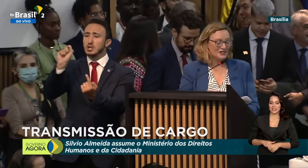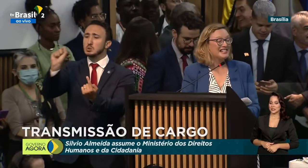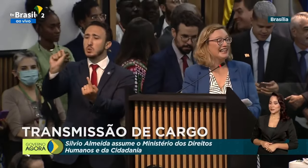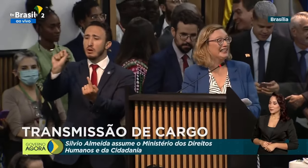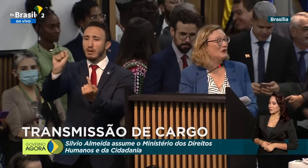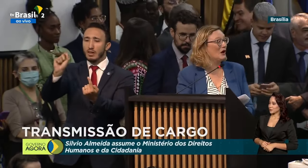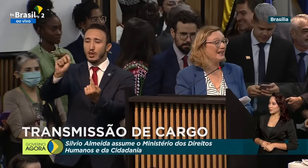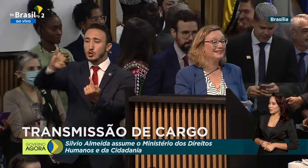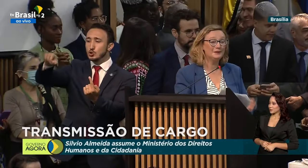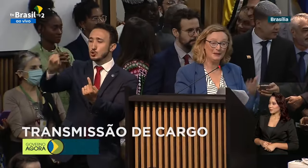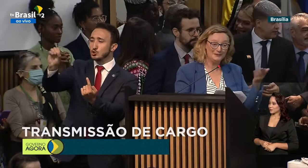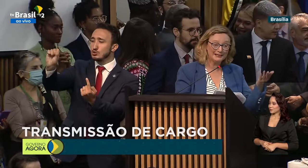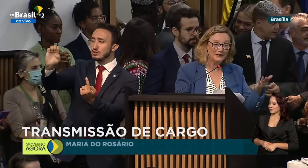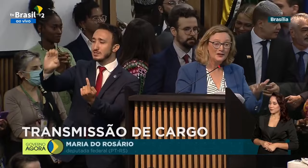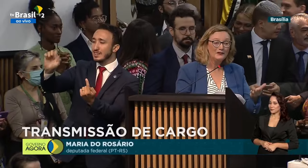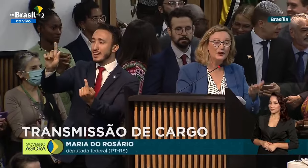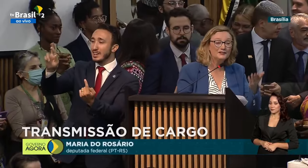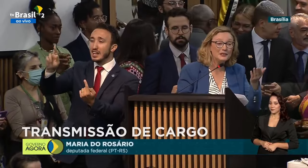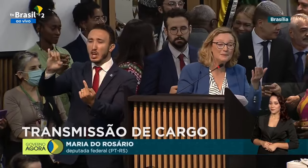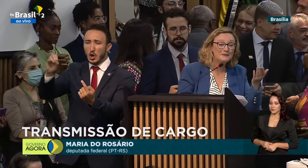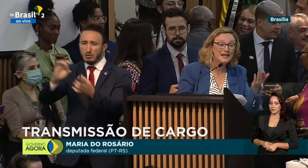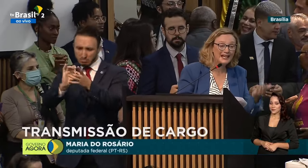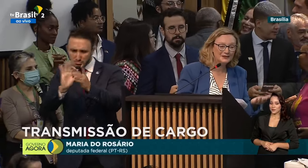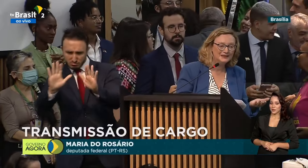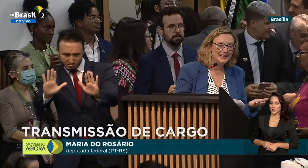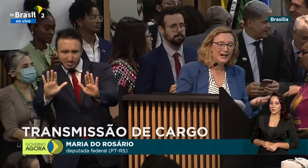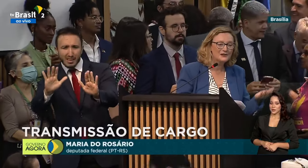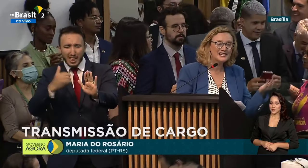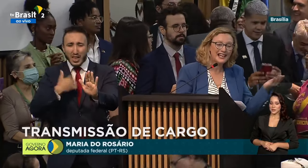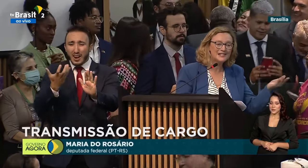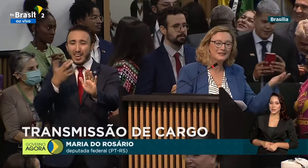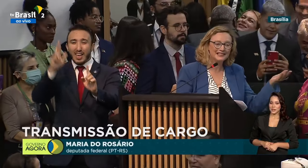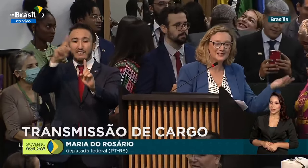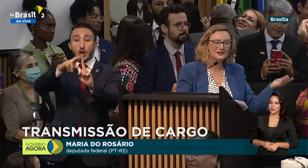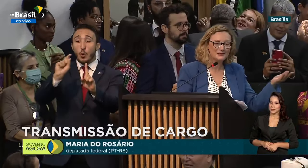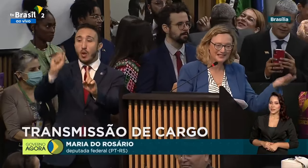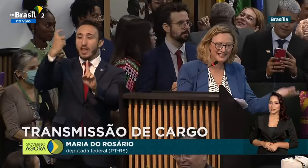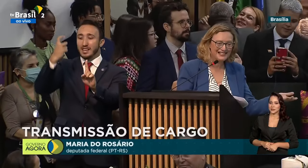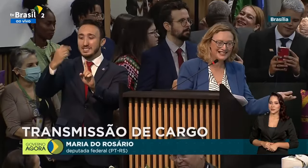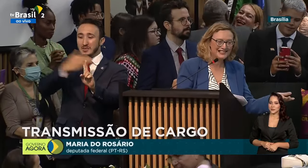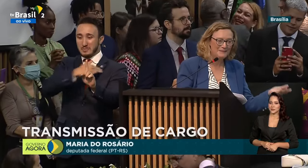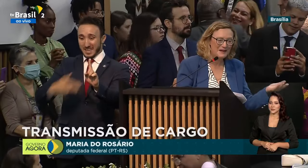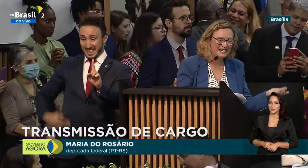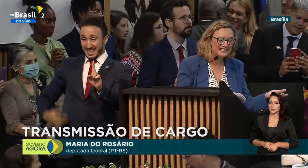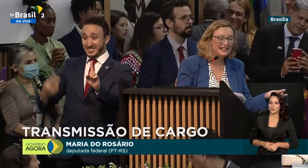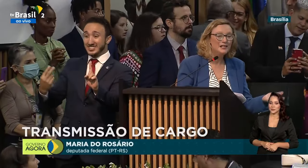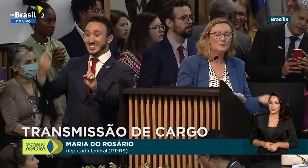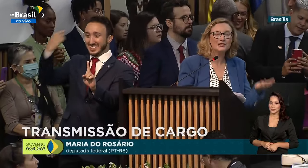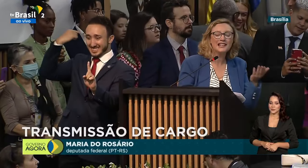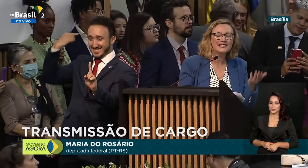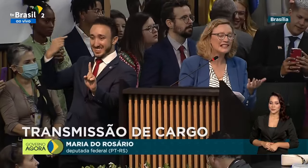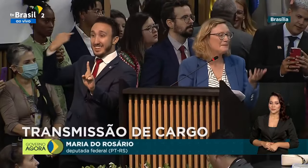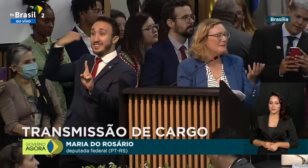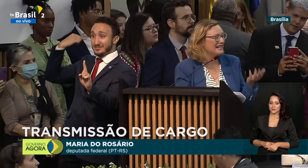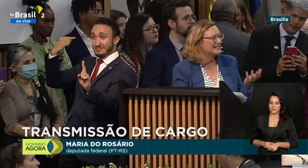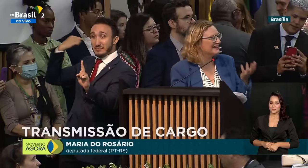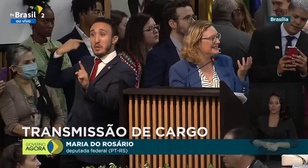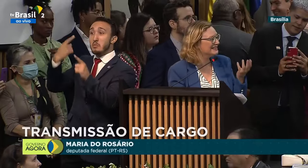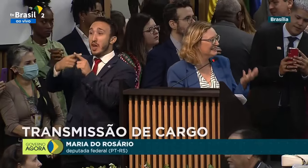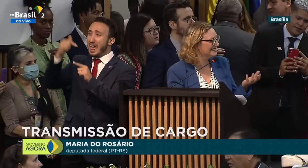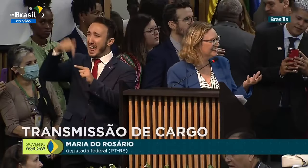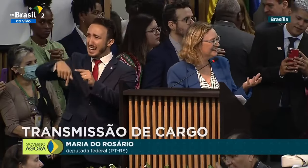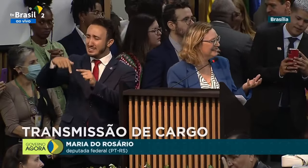José Gregório me permitam vou referir primeiro aos ex-ministros e ministros desta pasta porque esta